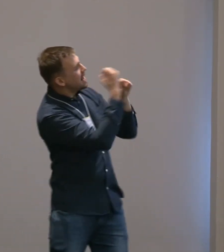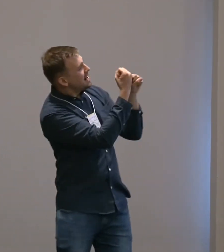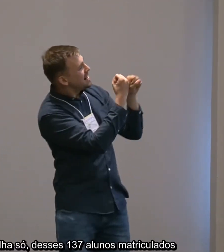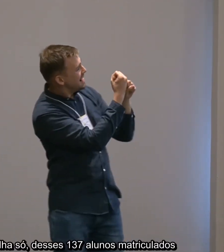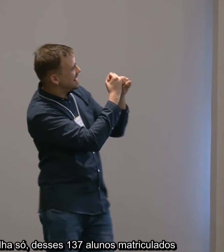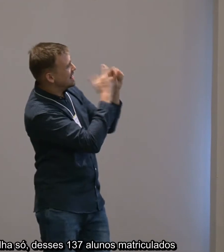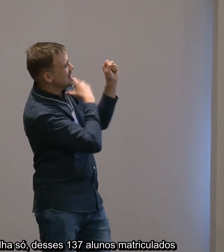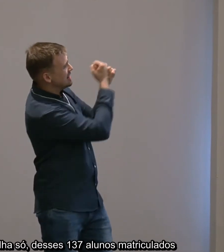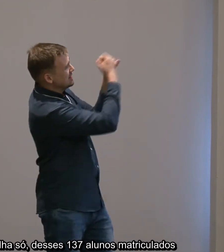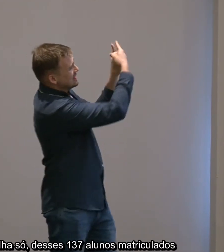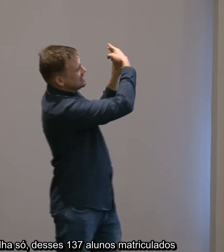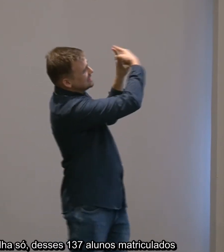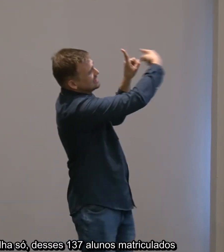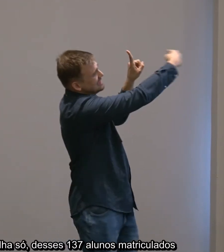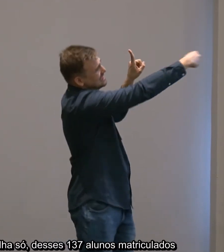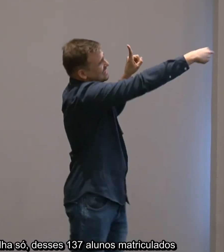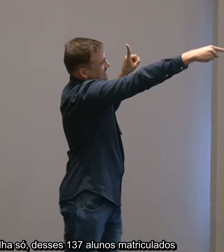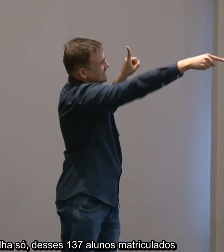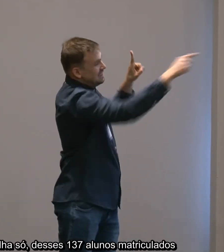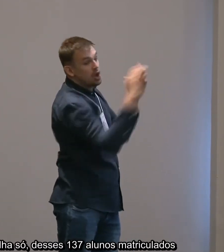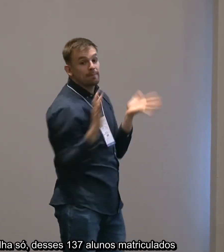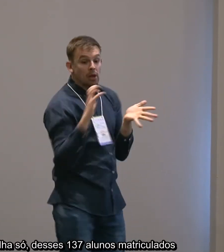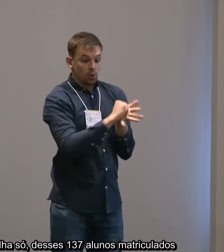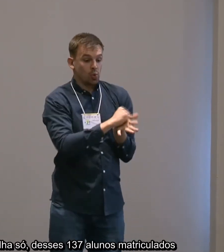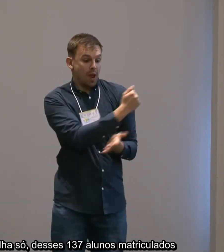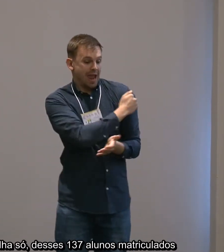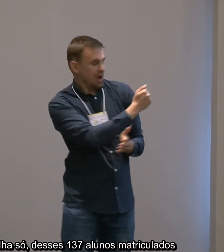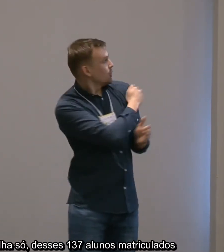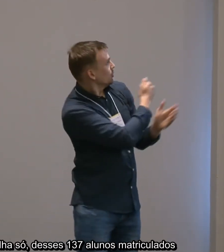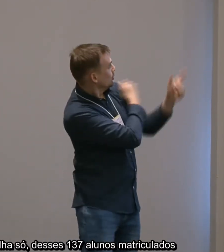bom olha só desses 137 alunos matriculados